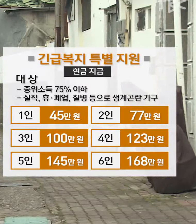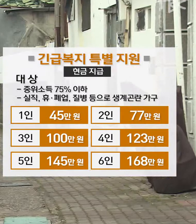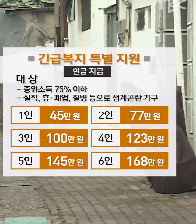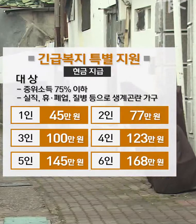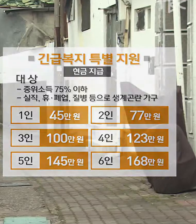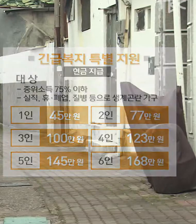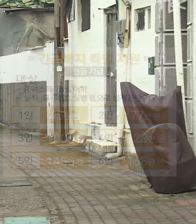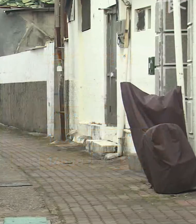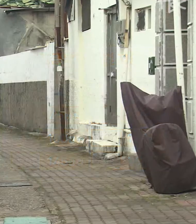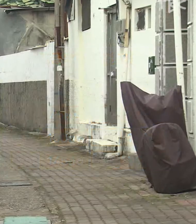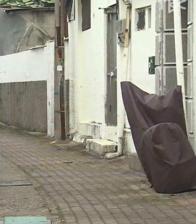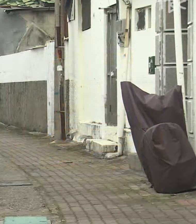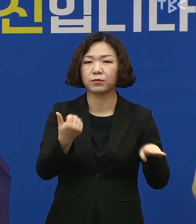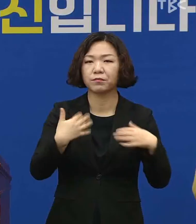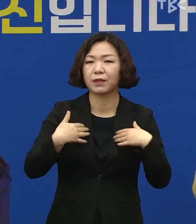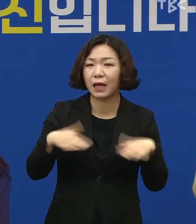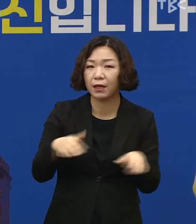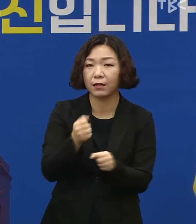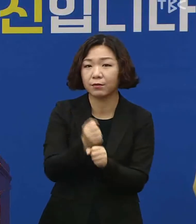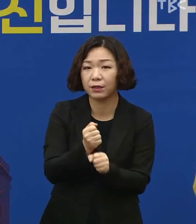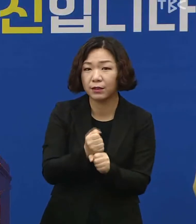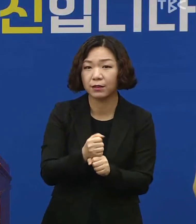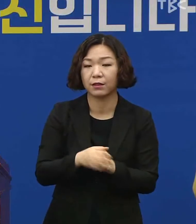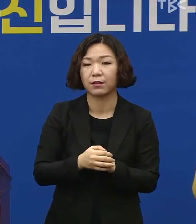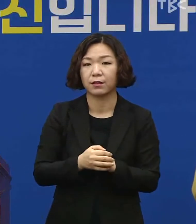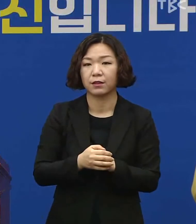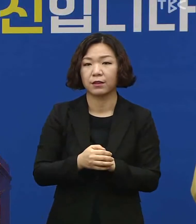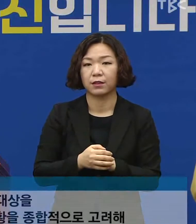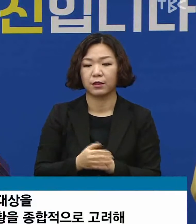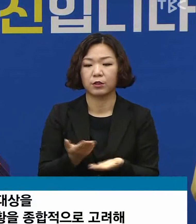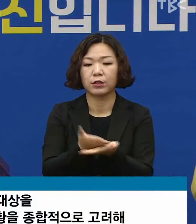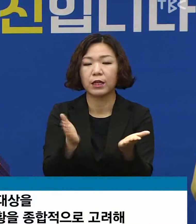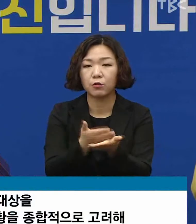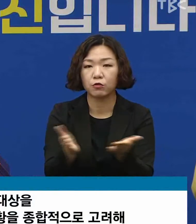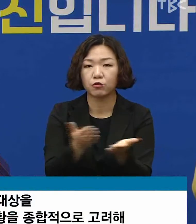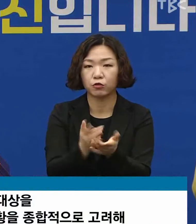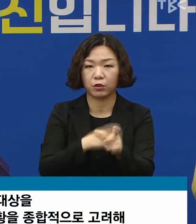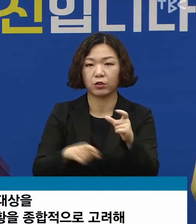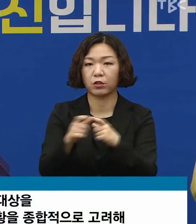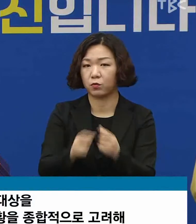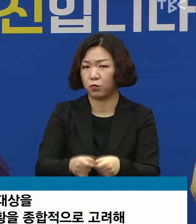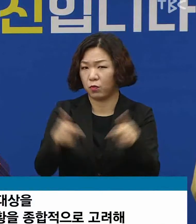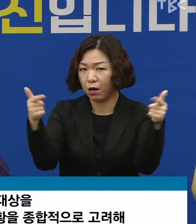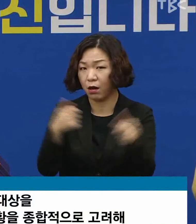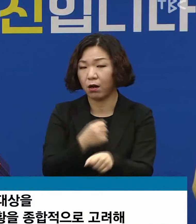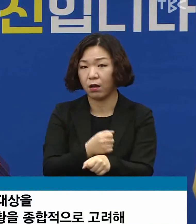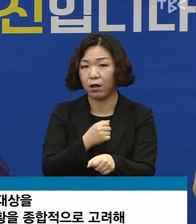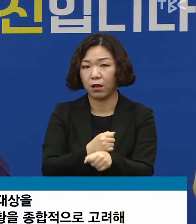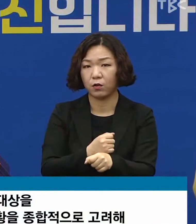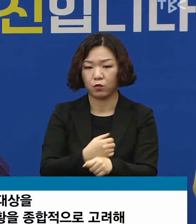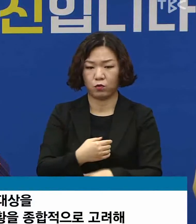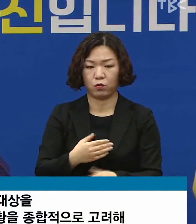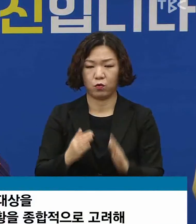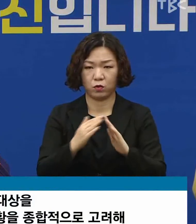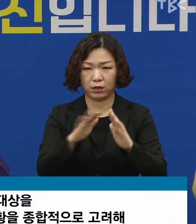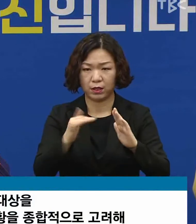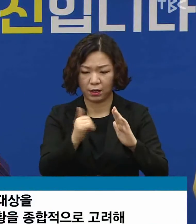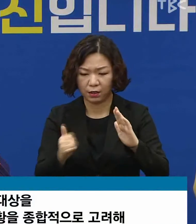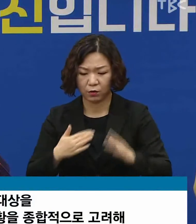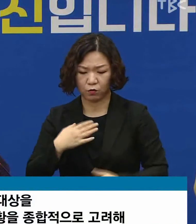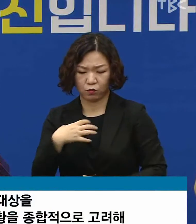현금지원 됩니다 지원 대상을 확대 함과 동시에 개별 가구의 위기 상황을 종합적으로